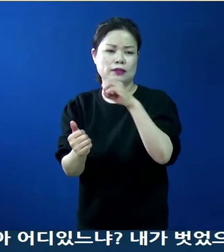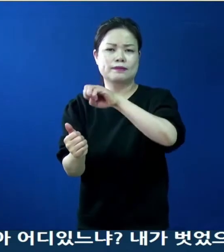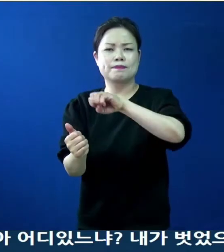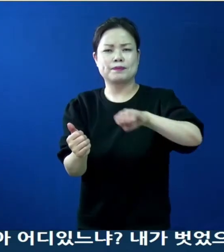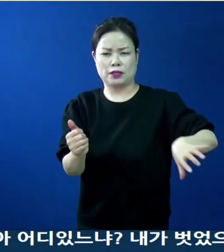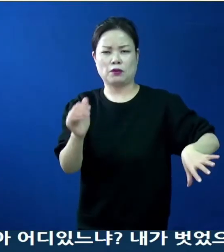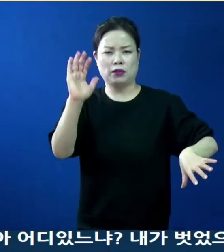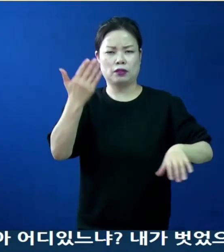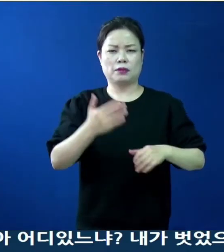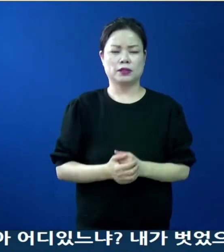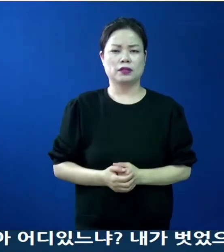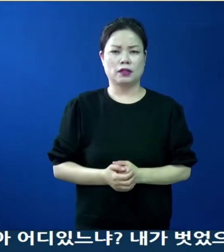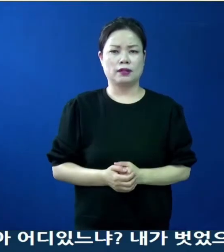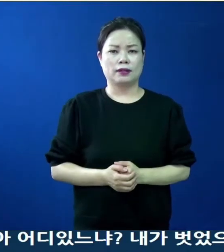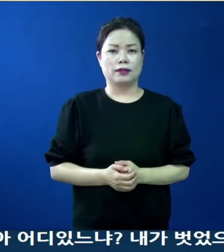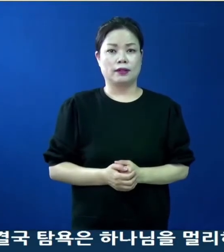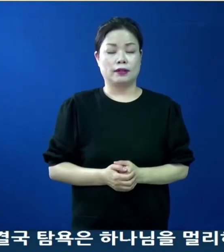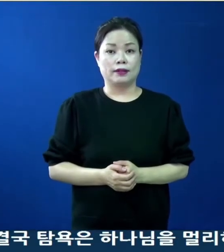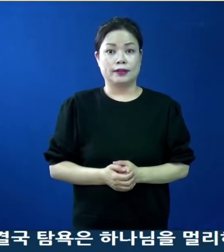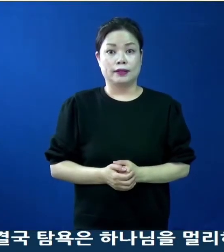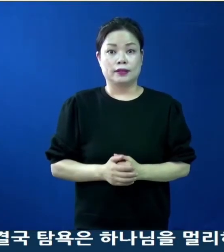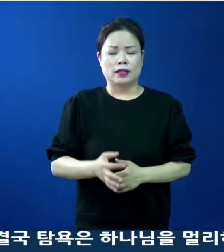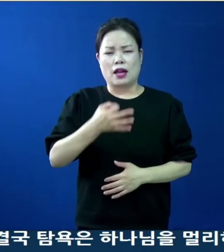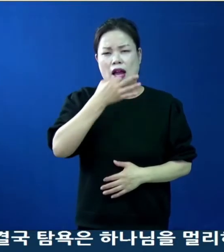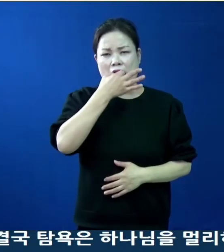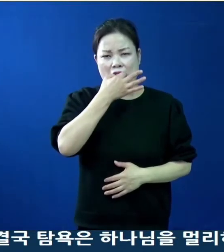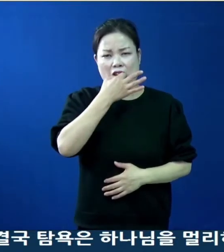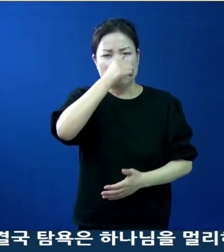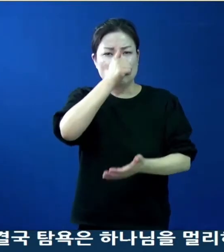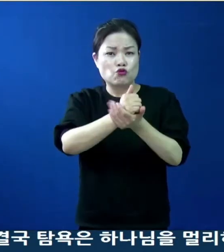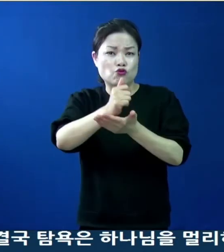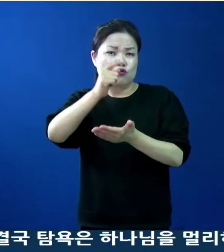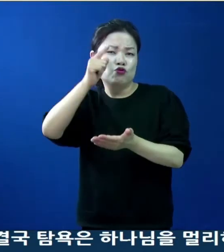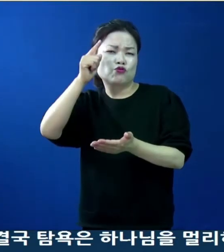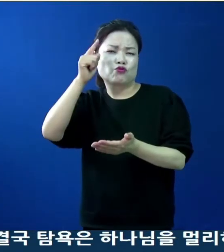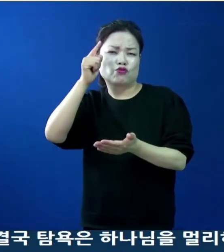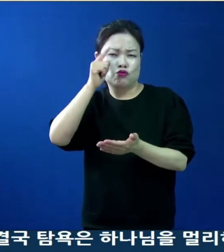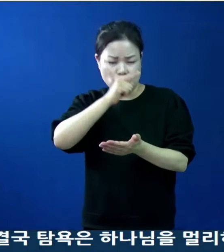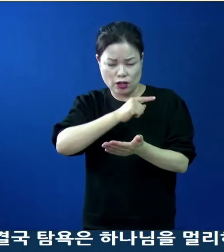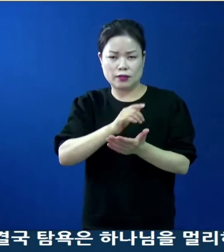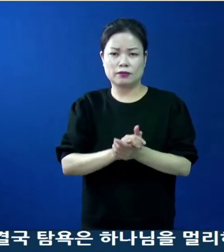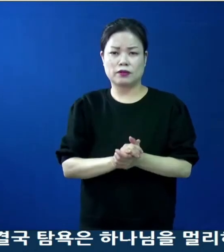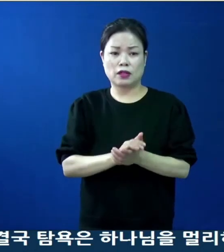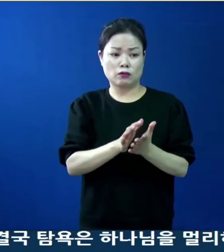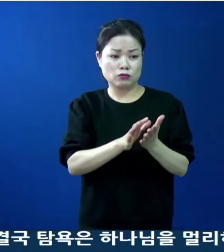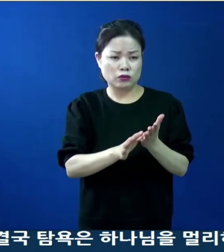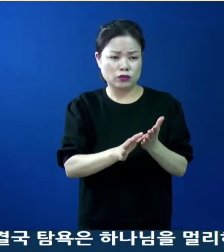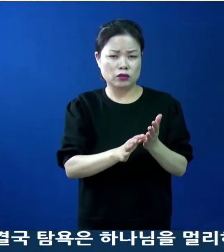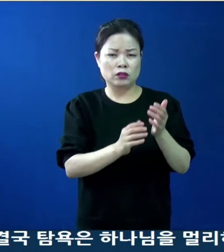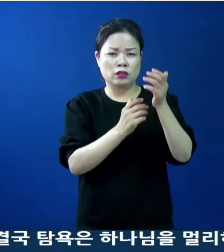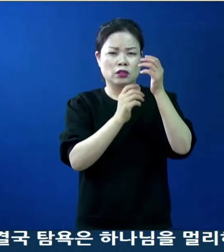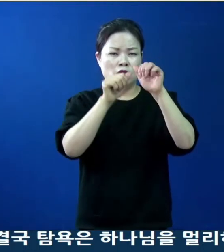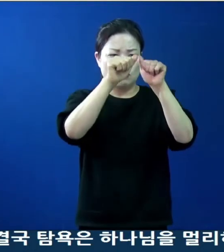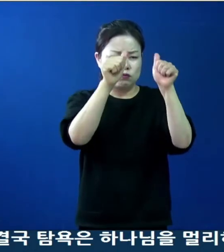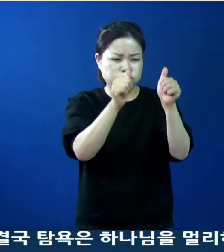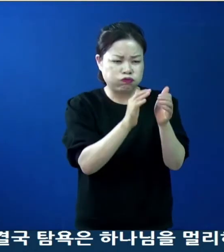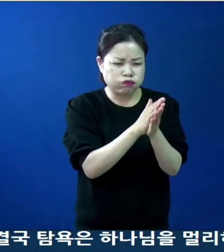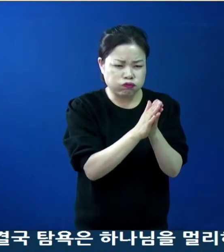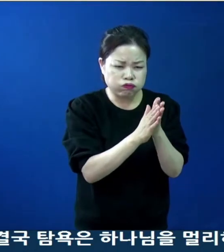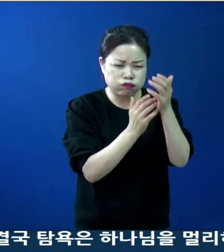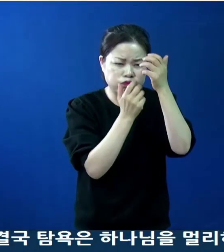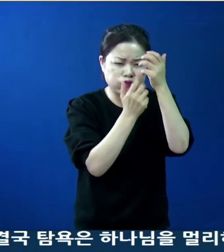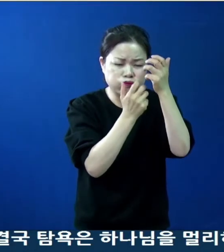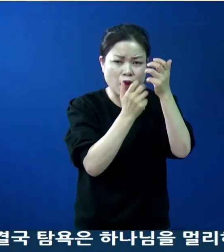겁니다. 여러분, 그래서 탐욕은 반드시 죄악으로 나아가게 되어 있습니다. 물질이 우상이 되고요, 탐욕의